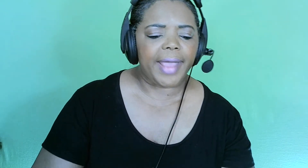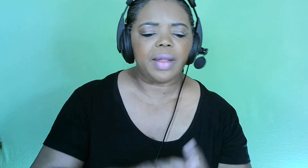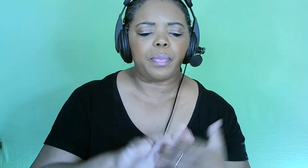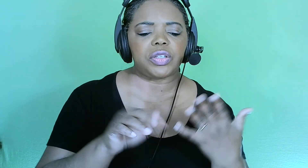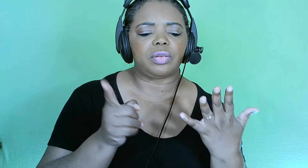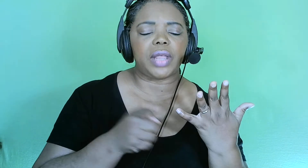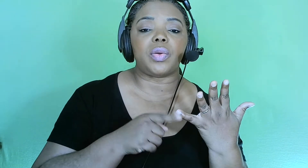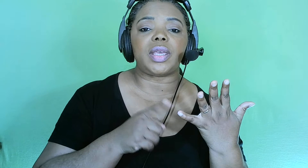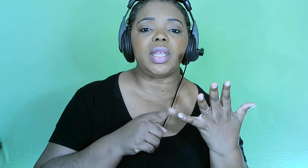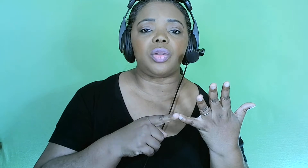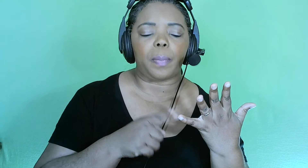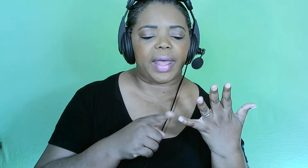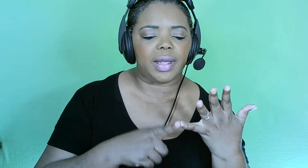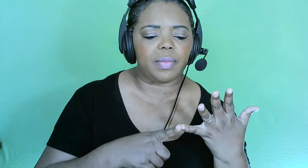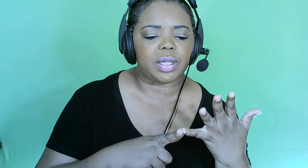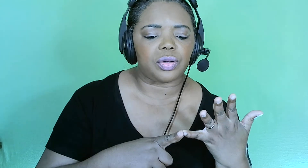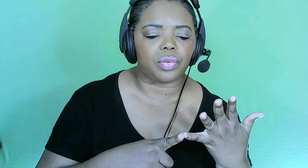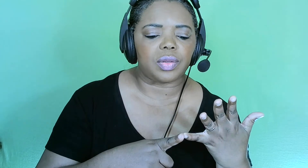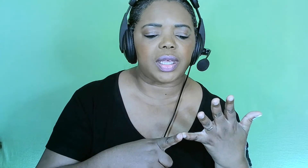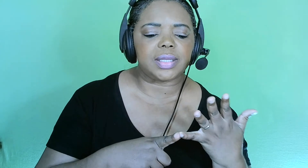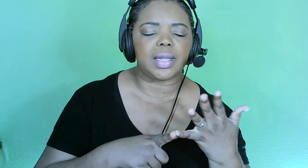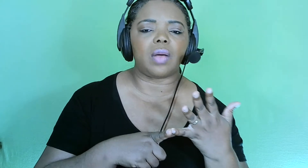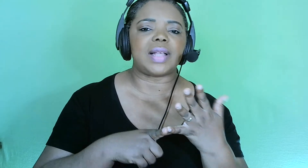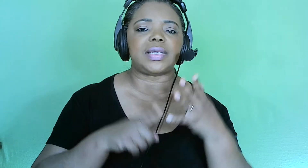Aí depois eu tenho o quinto parâmetro, que são as